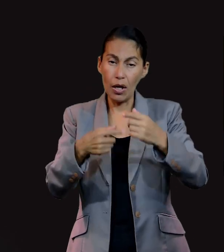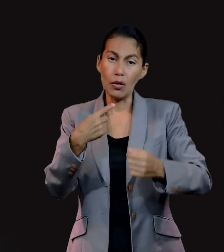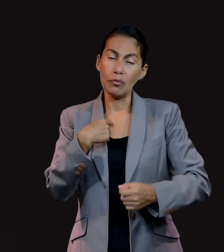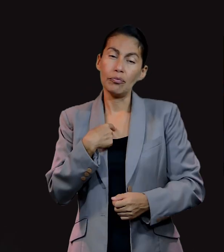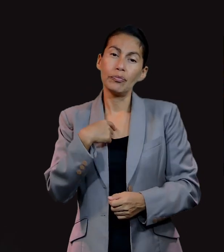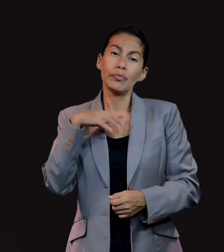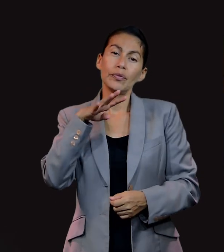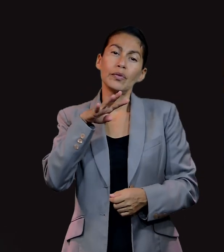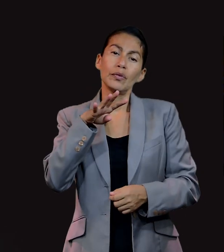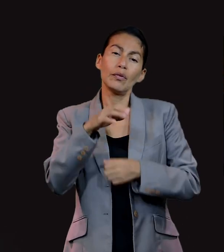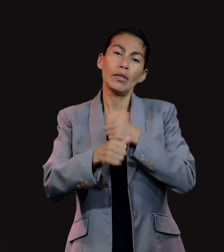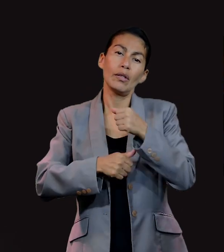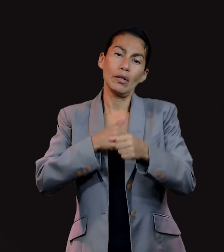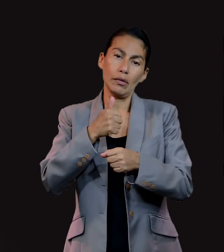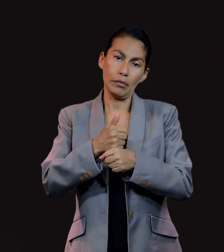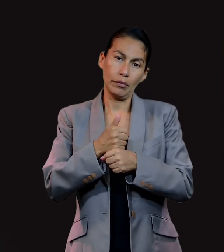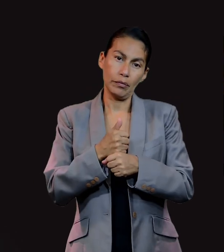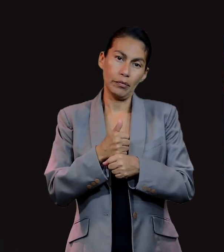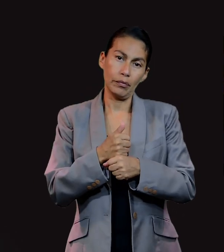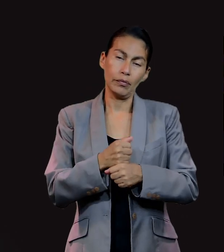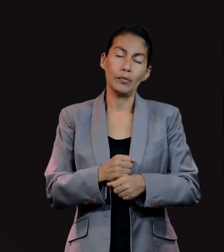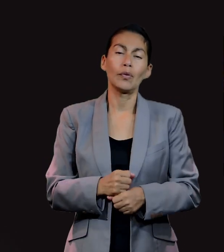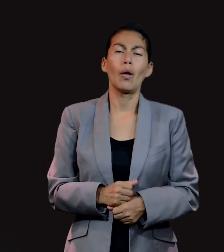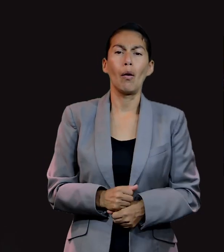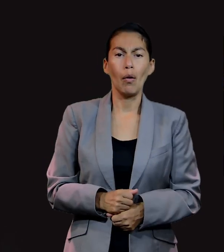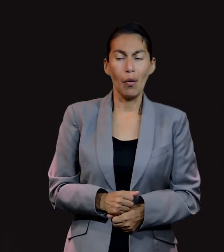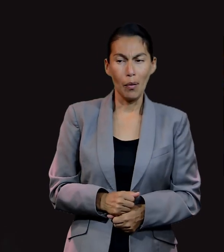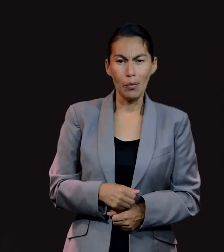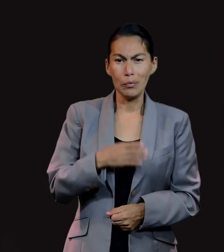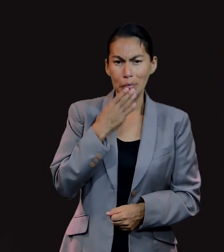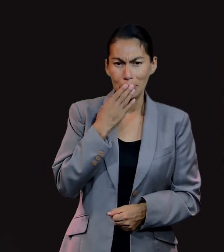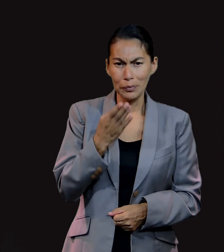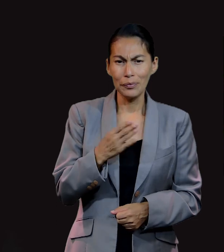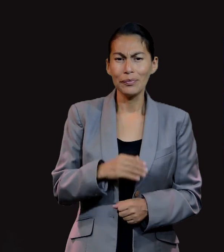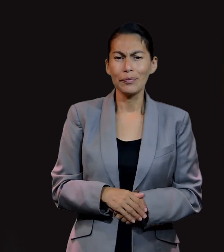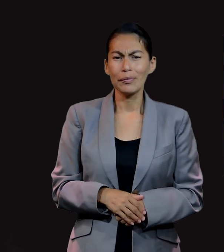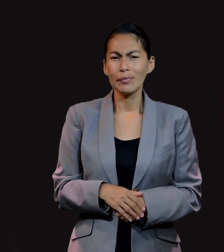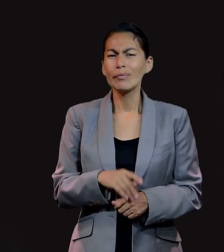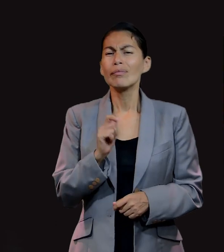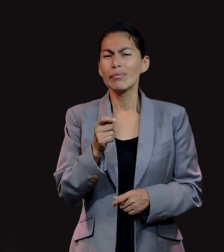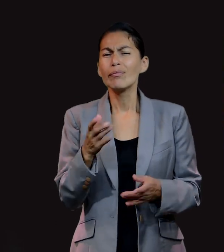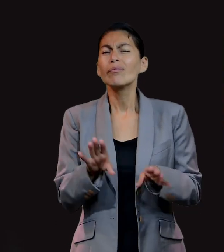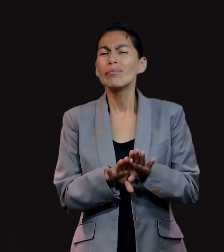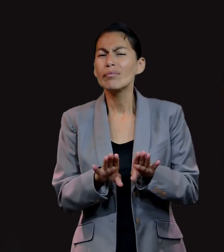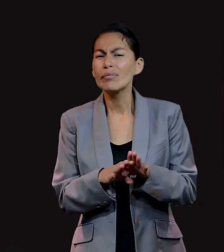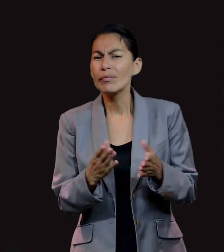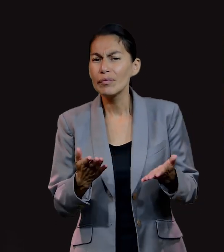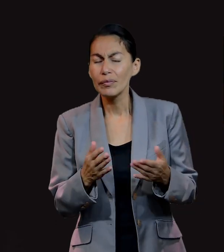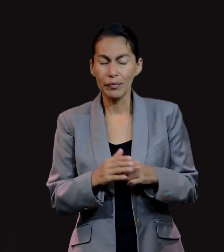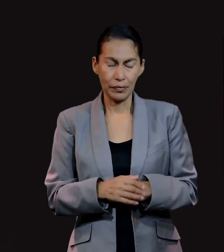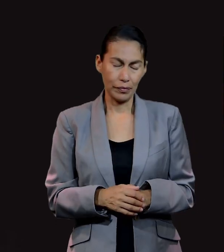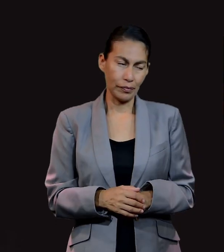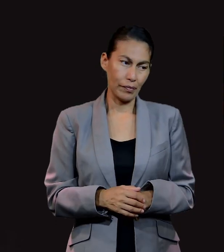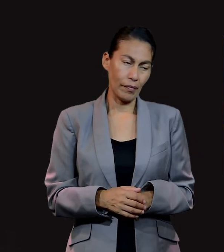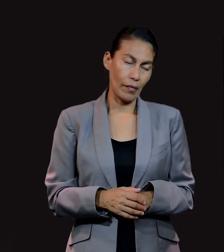la Iglesia Adventista hasta que cumplí 19 años. ¿Y cómo fue? Bueno,